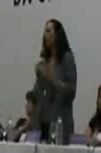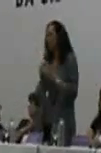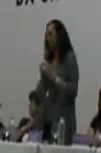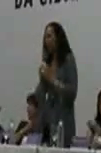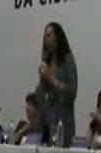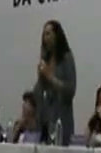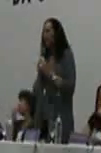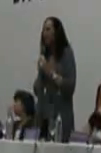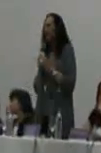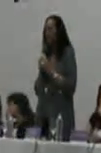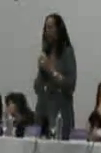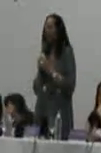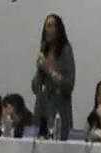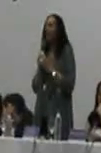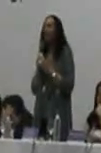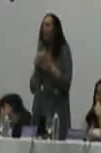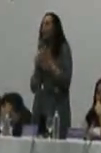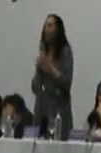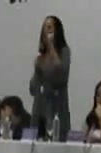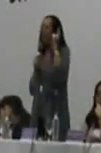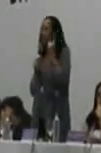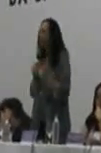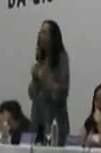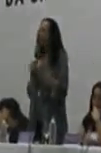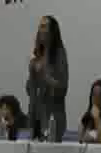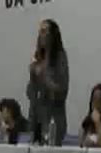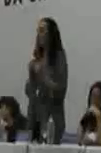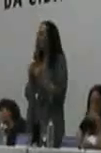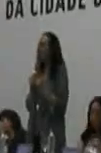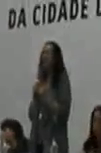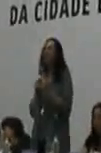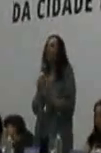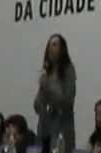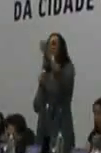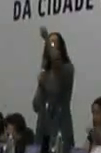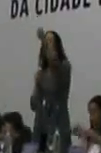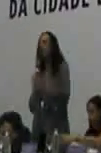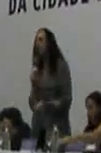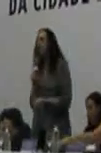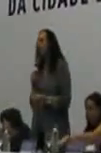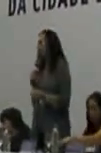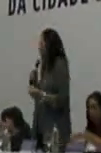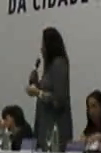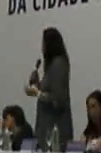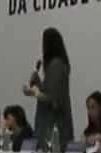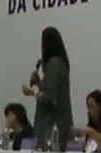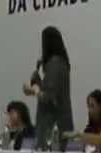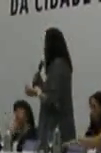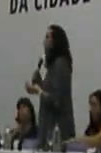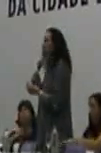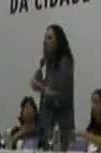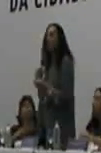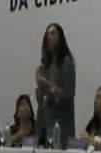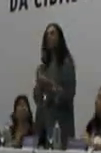instância que a conferência determina. E é importante, eu conversei com o ministro da Justiça, de que nas pesquisas que se façam nas delegacias,